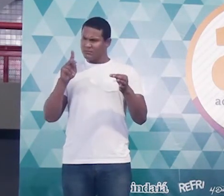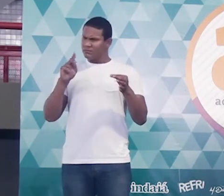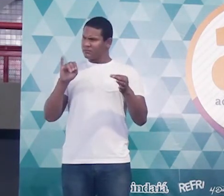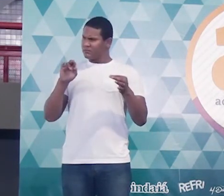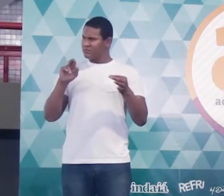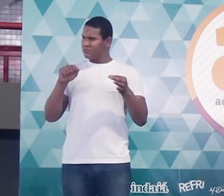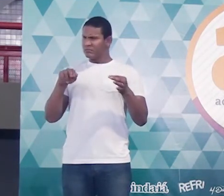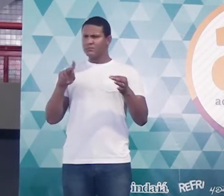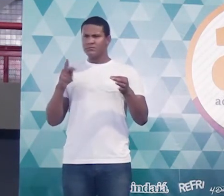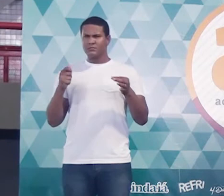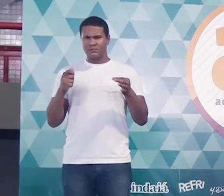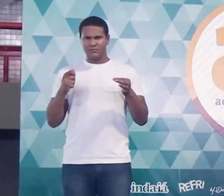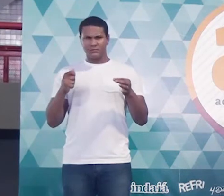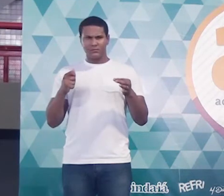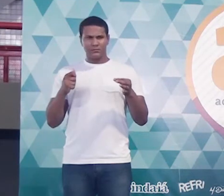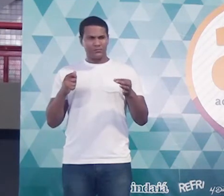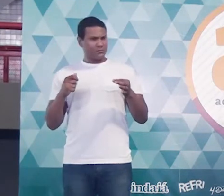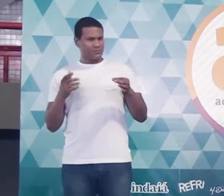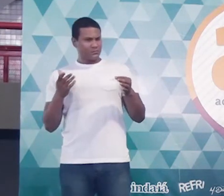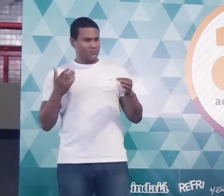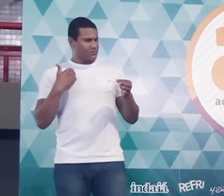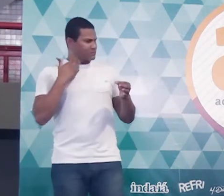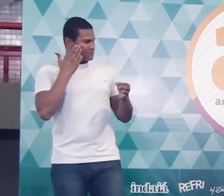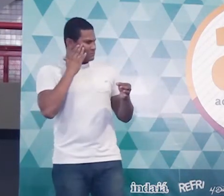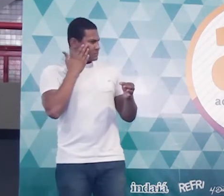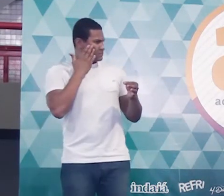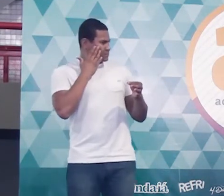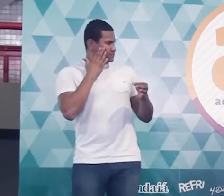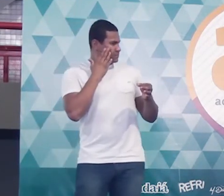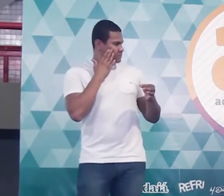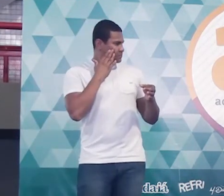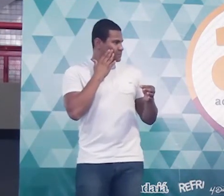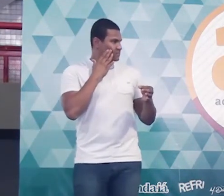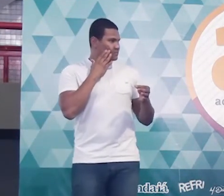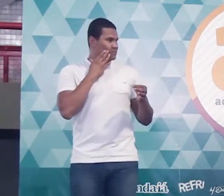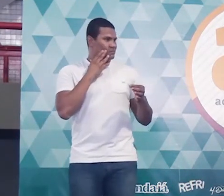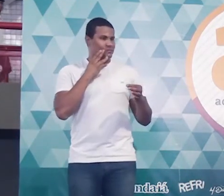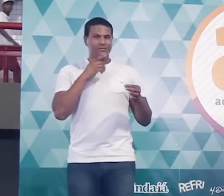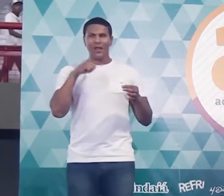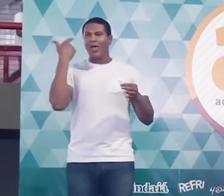Por que piranha com roupa muito curta não sente frio? Eu não